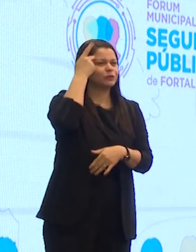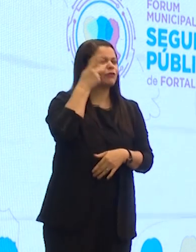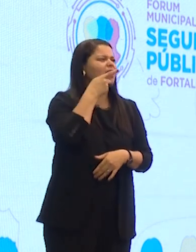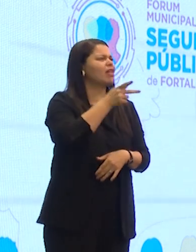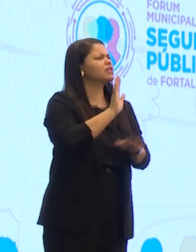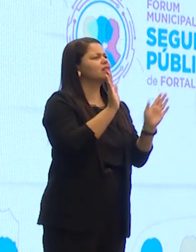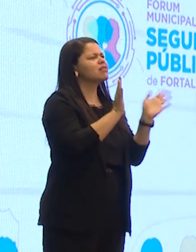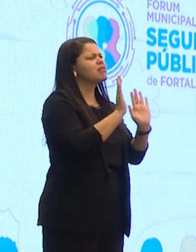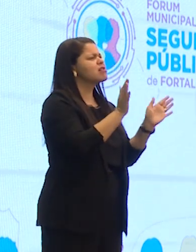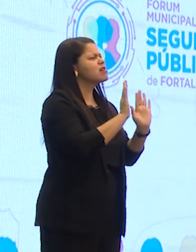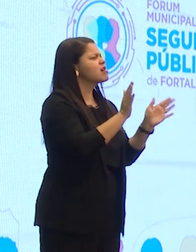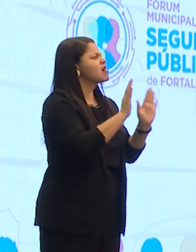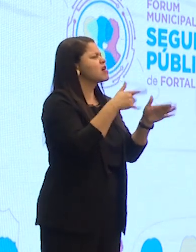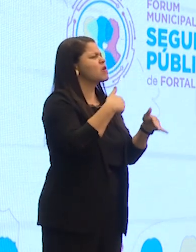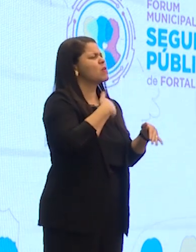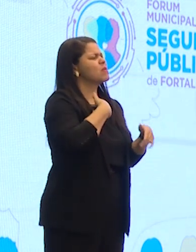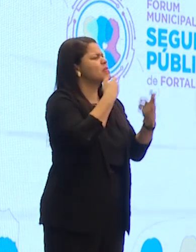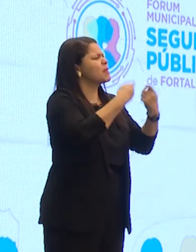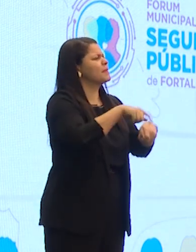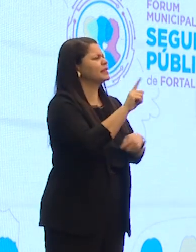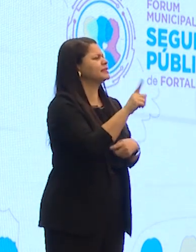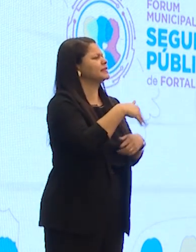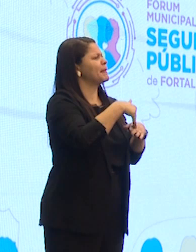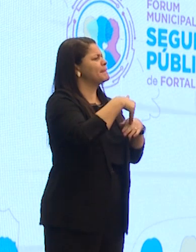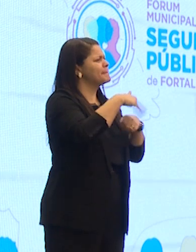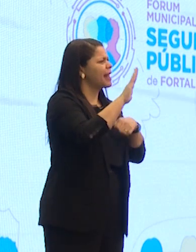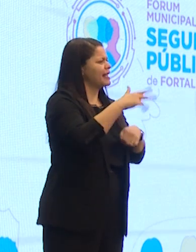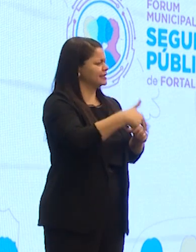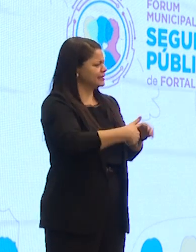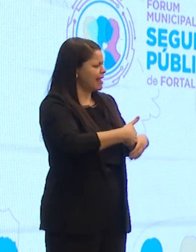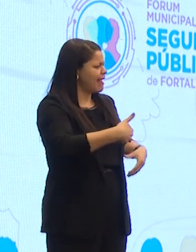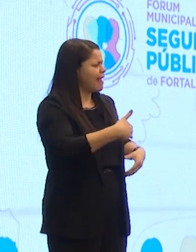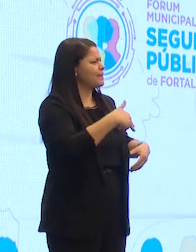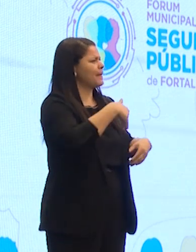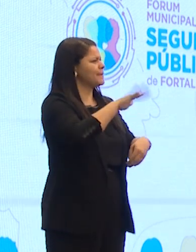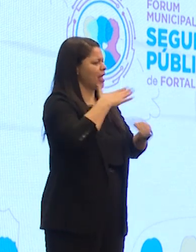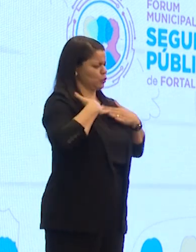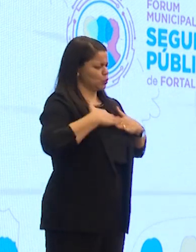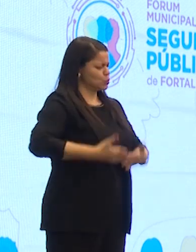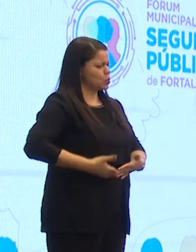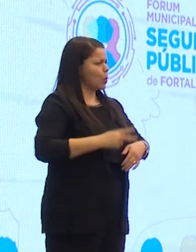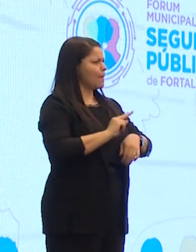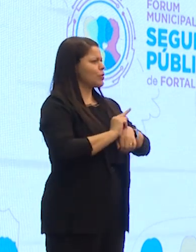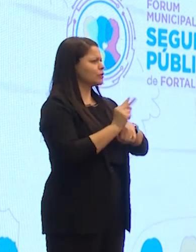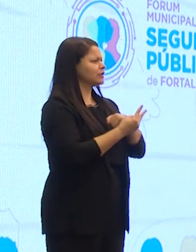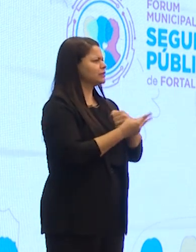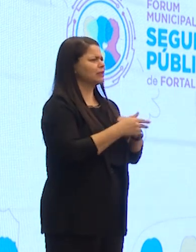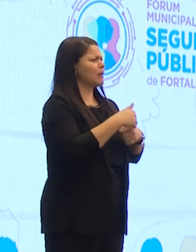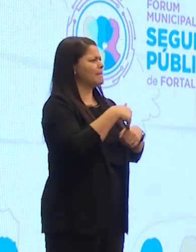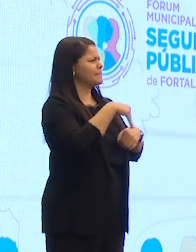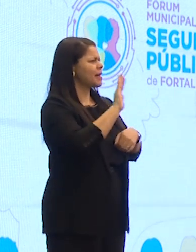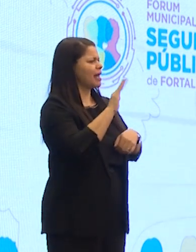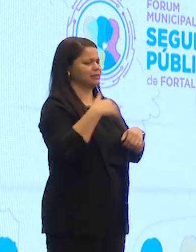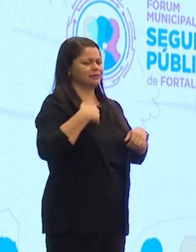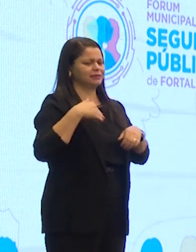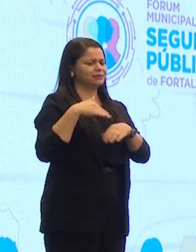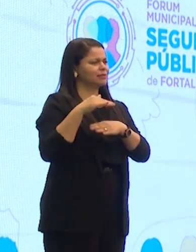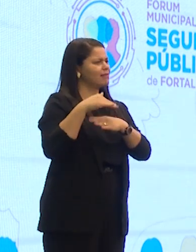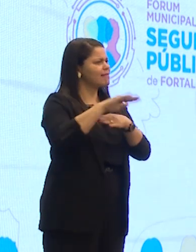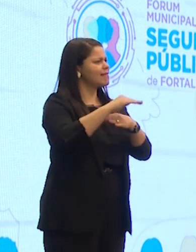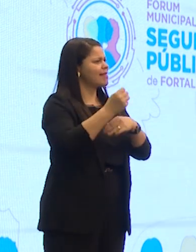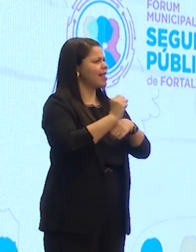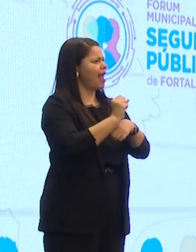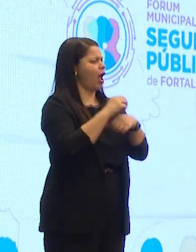armas, mais coletes, mais viaturas, o que precisa é inteligência. Sem dúvida, uma investigação